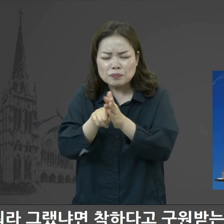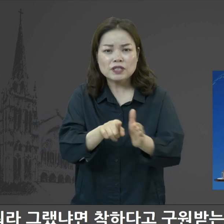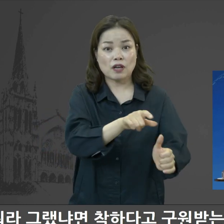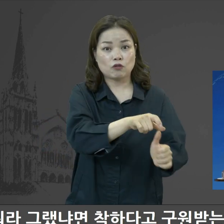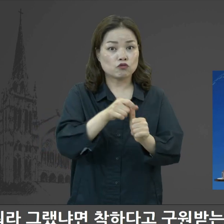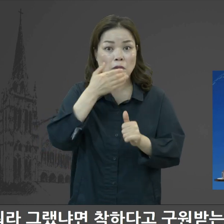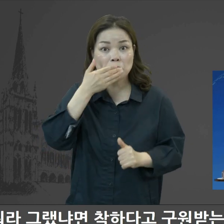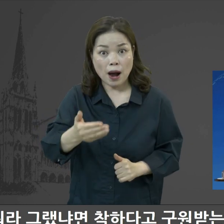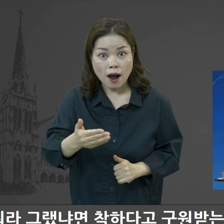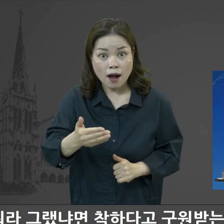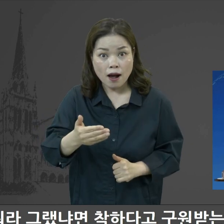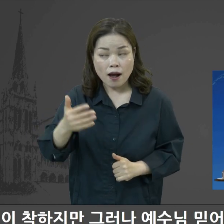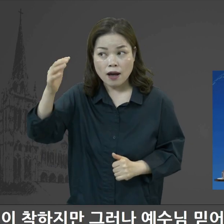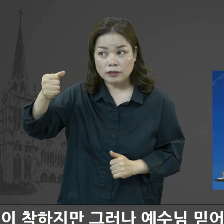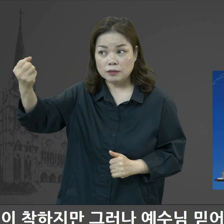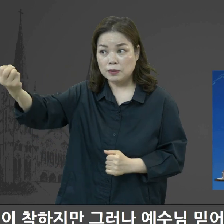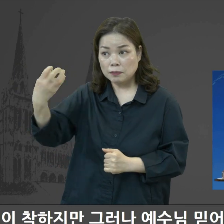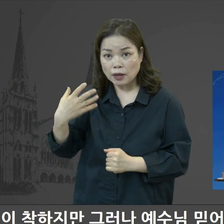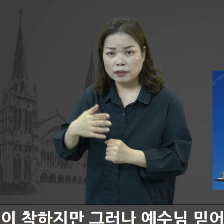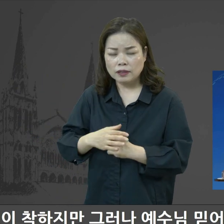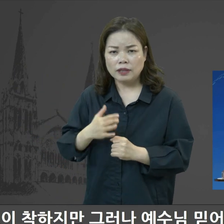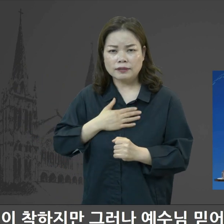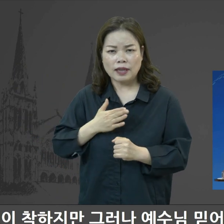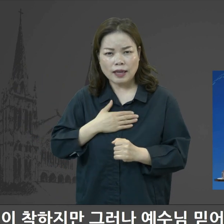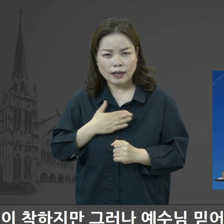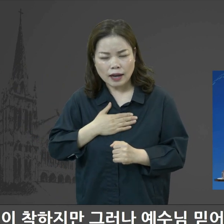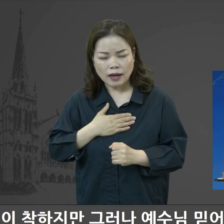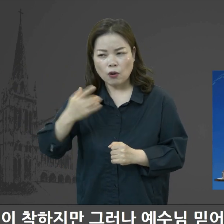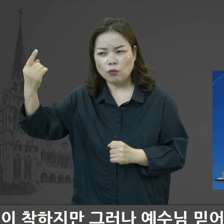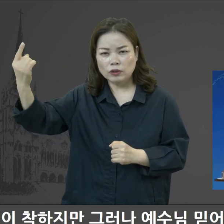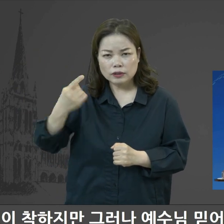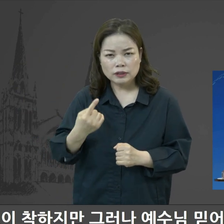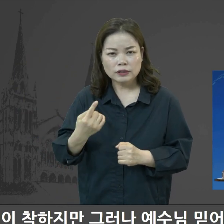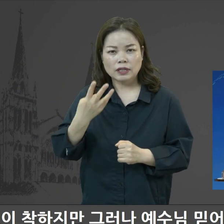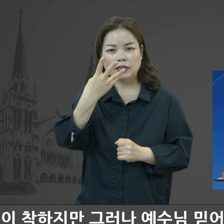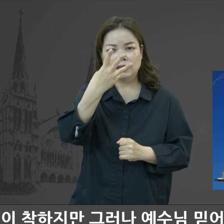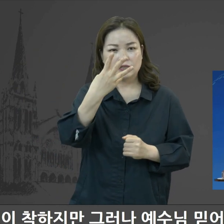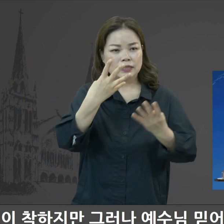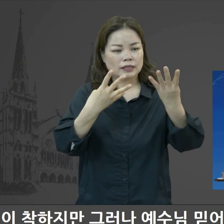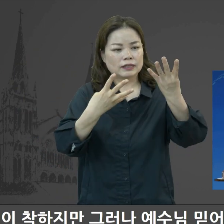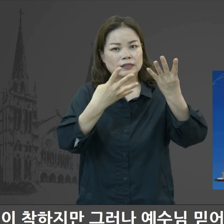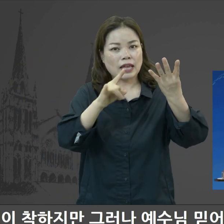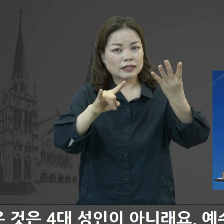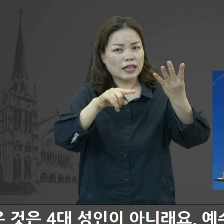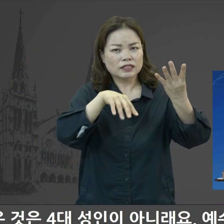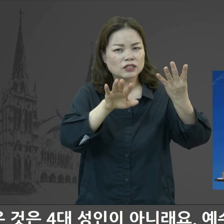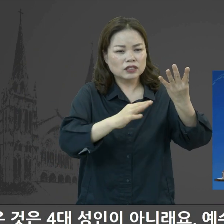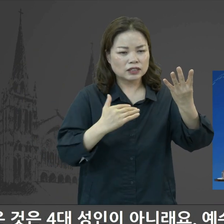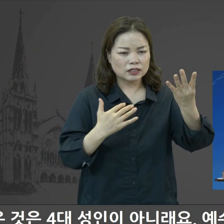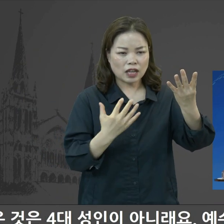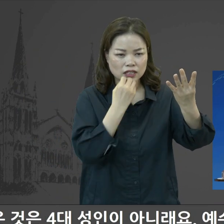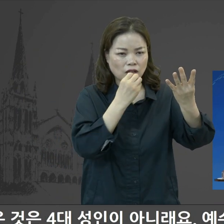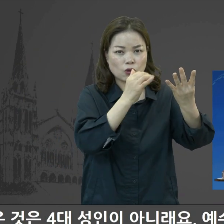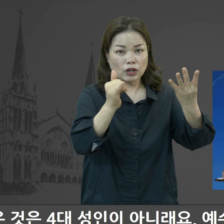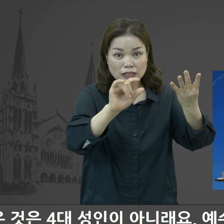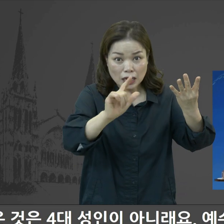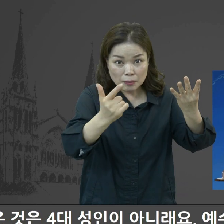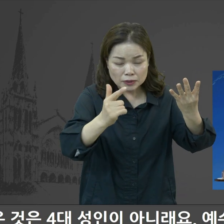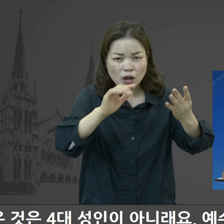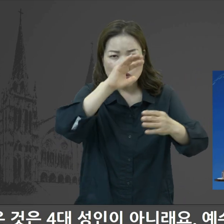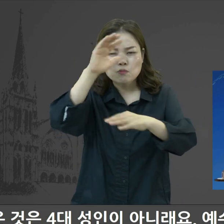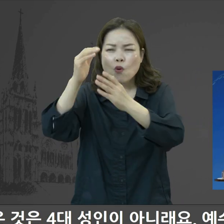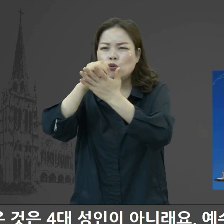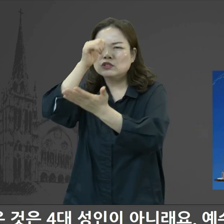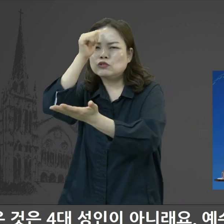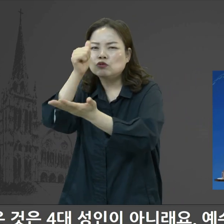구원받는데요. 그러면서 내가 온 것은 4대 성인이 아니래요. 예수님은 4대 성인이 아니라 정말 우리의 모든 죄를